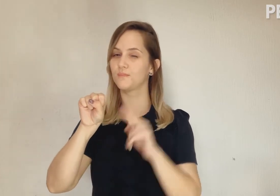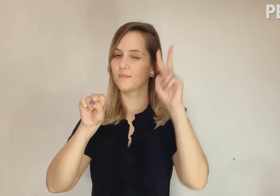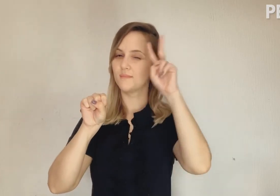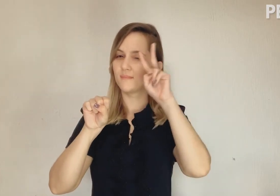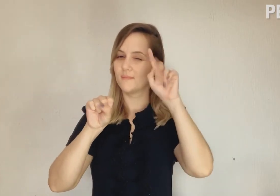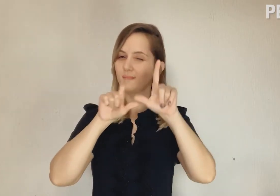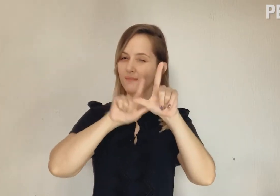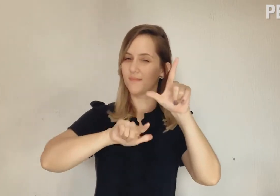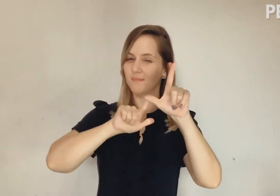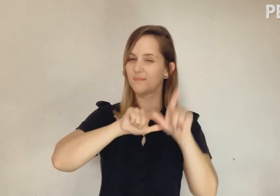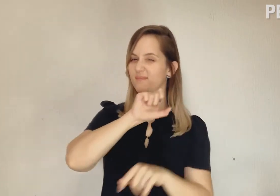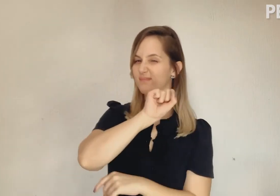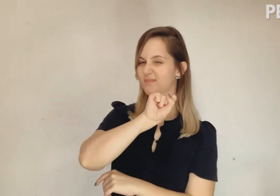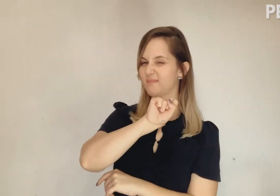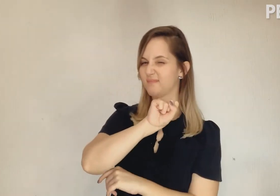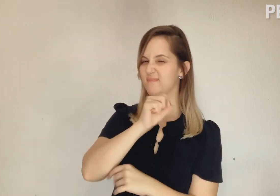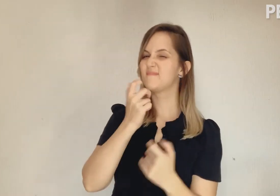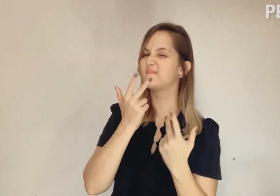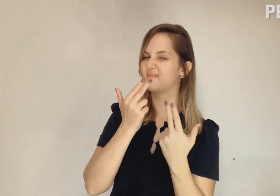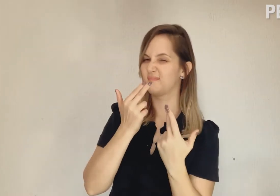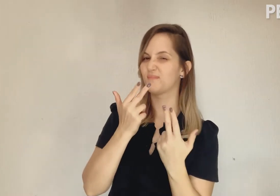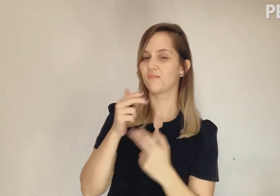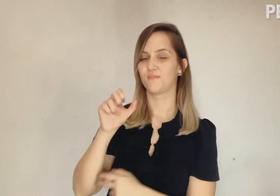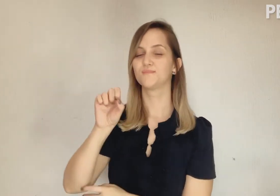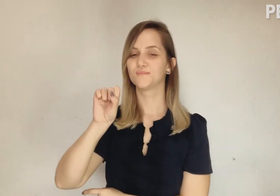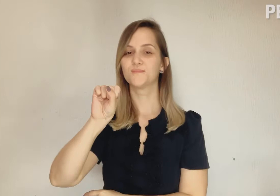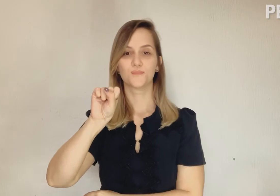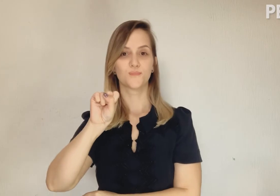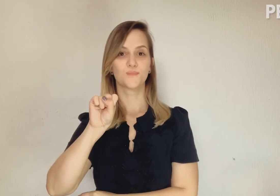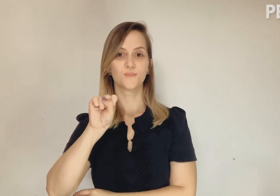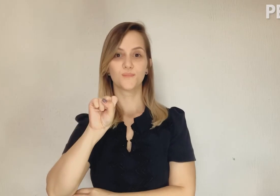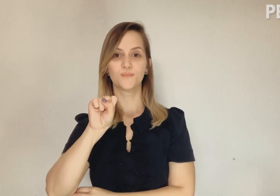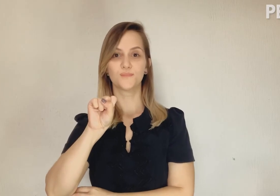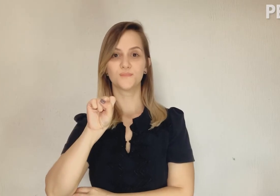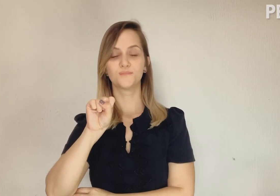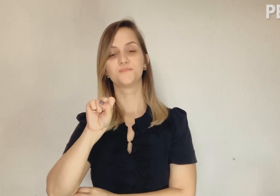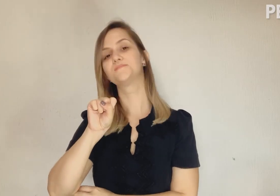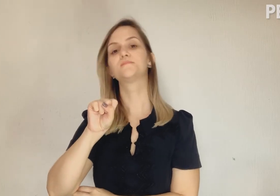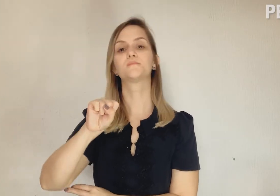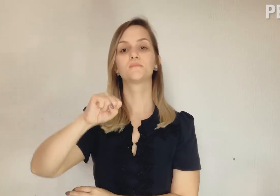8. Lembra quando aprendemos a letra S? O número 8 é igualzinho.